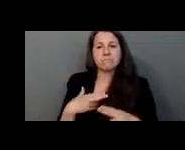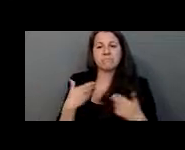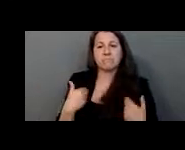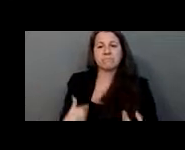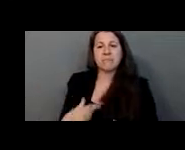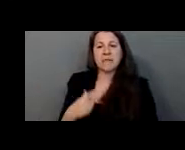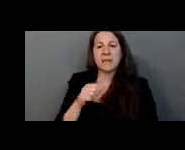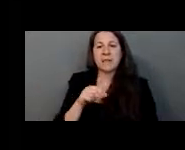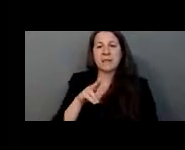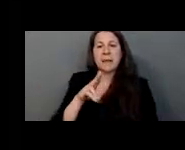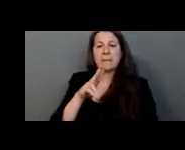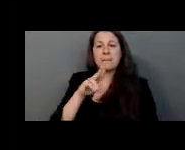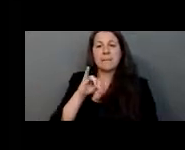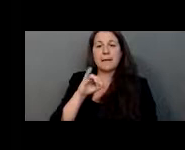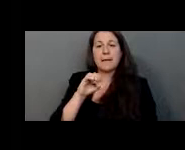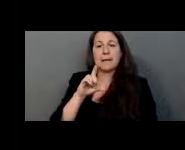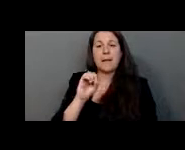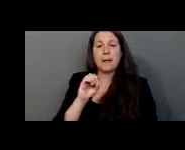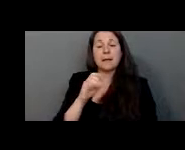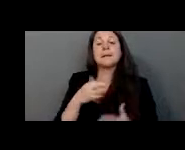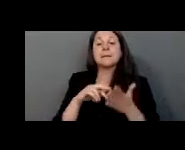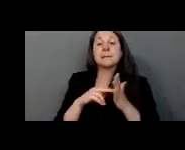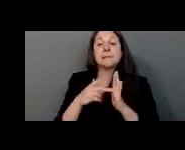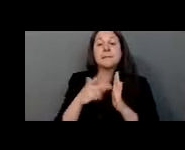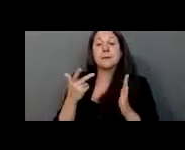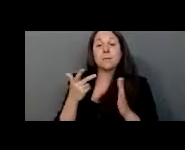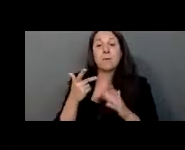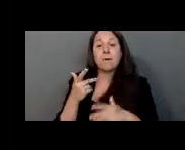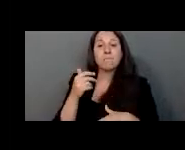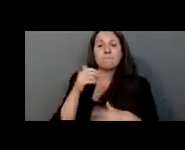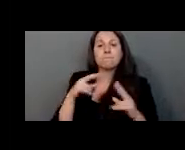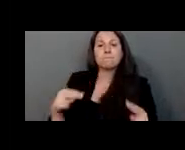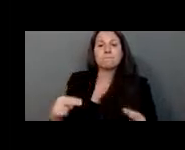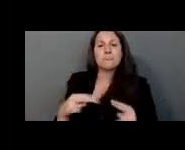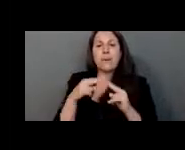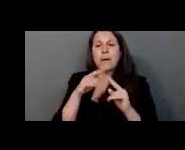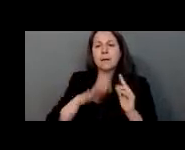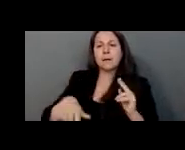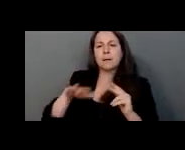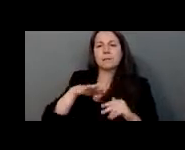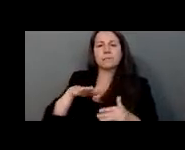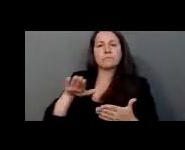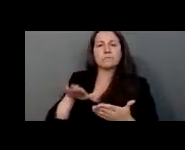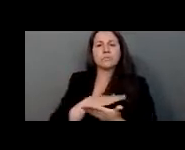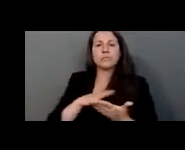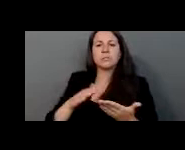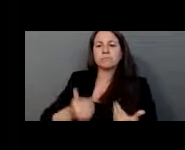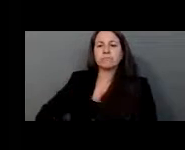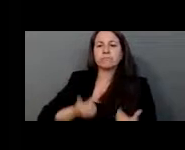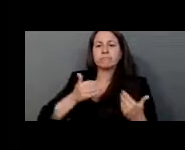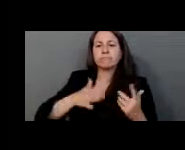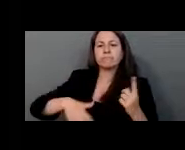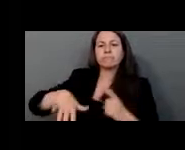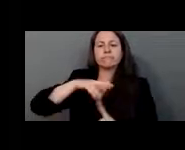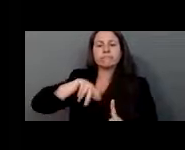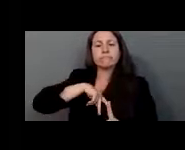vie parisienne d'Offenbach. Alors, la gantière Gabrielle chante sa nouvelle réalité. D'une manière ludique, elle raconte